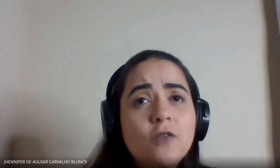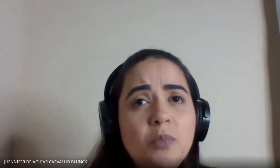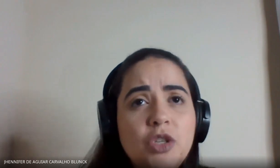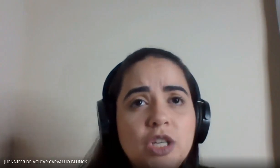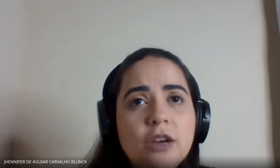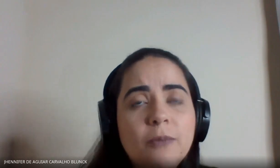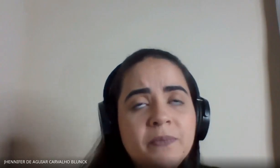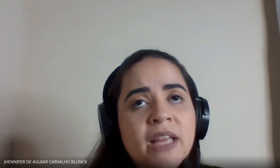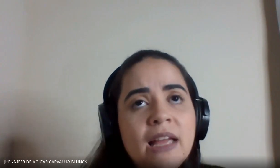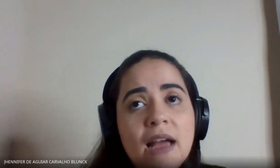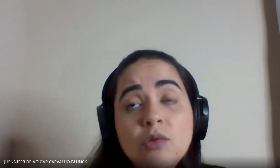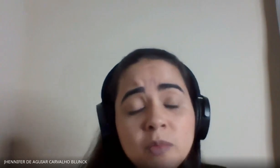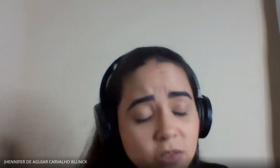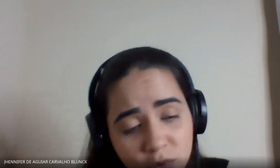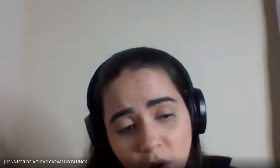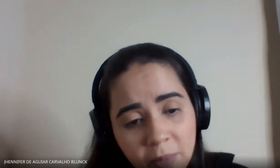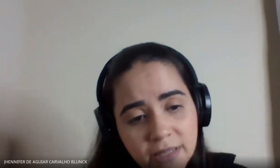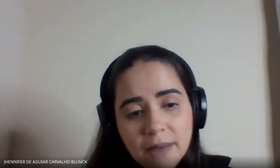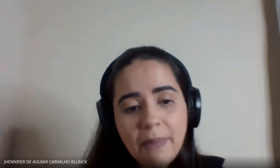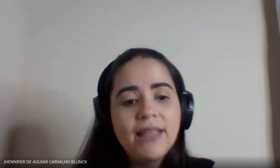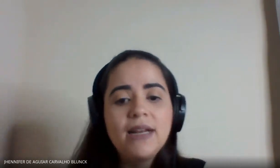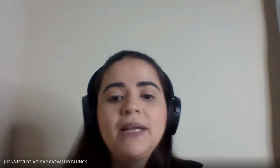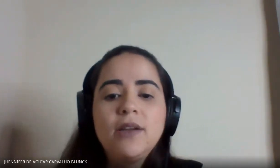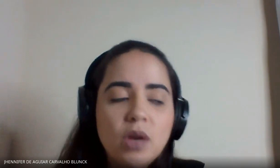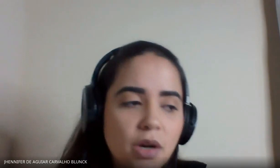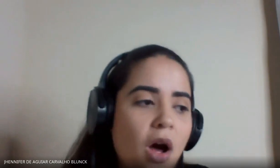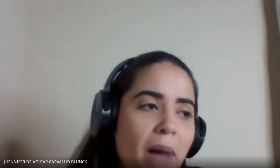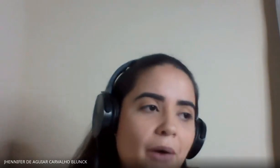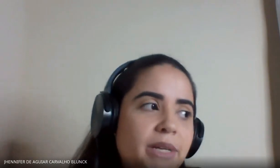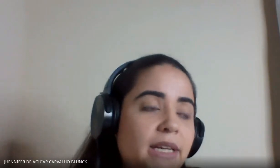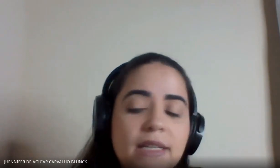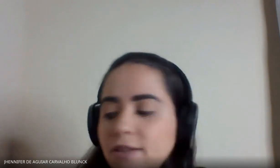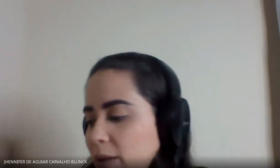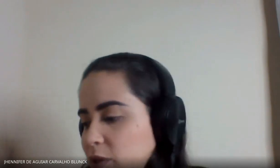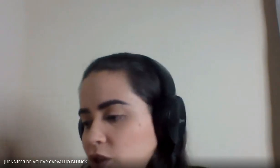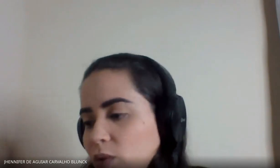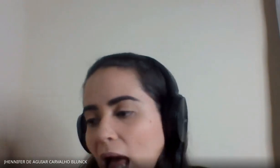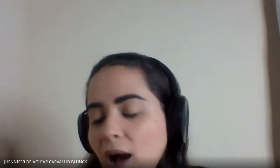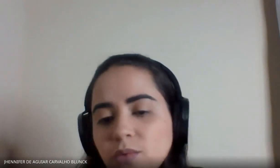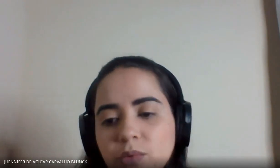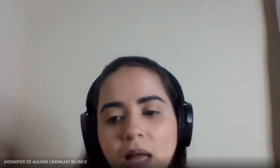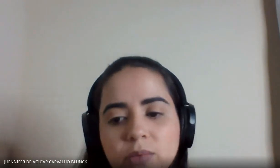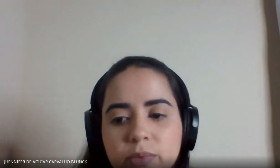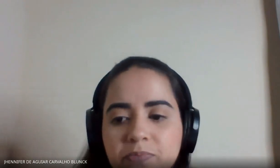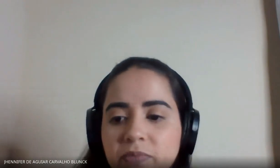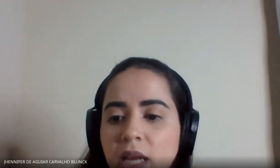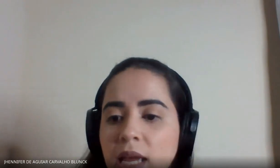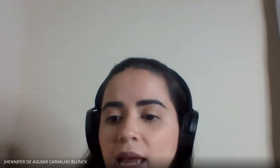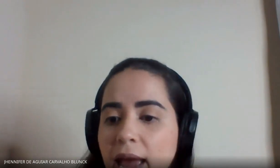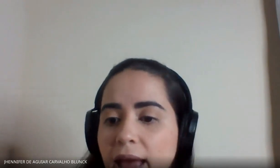porque eles vão pedir os mesmos documentos que pedem na matrícula normal, né? E vai pedir o laudo do